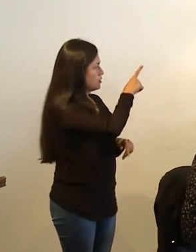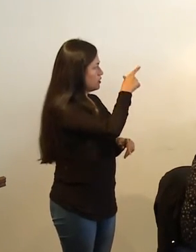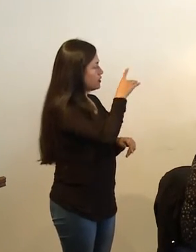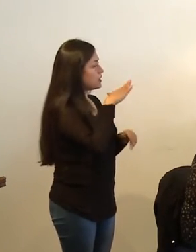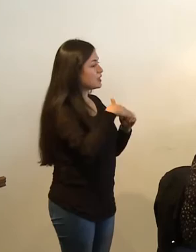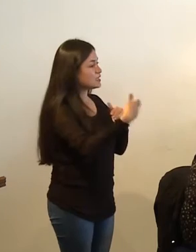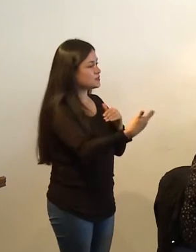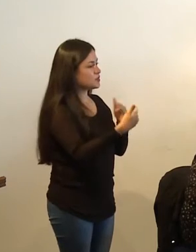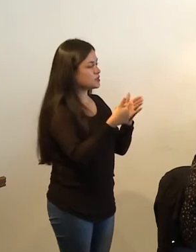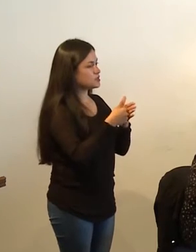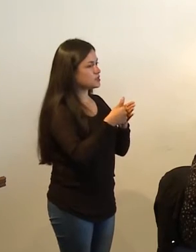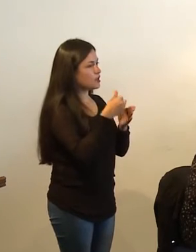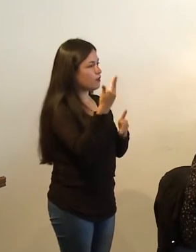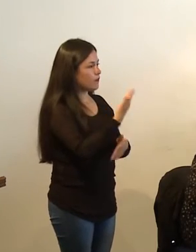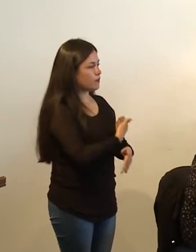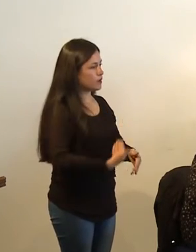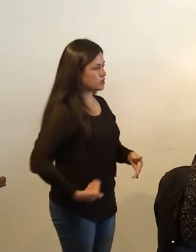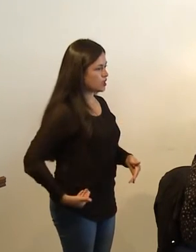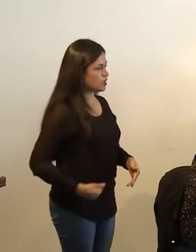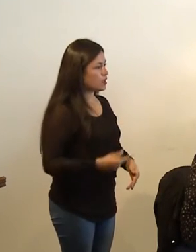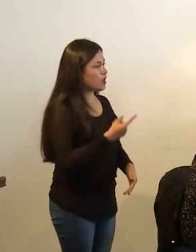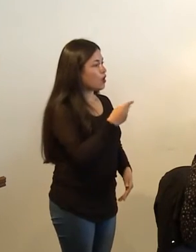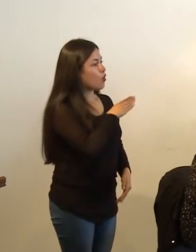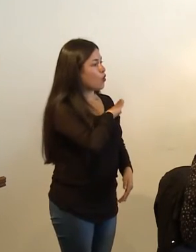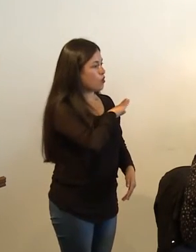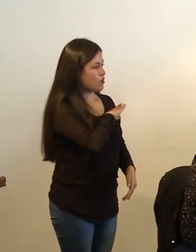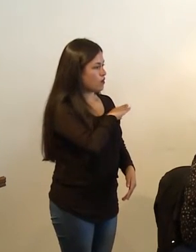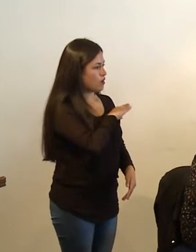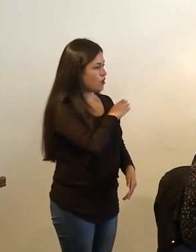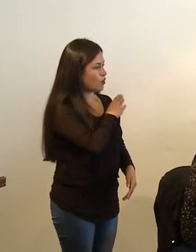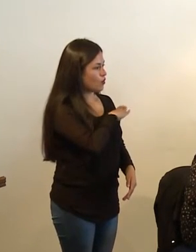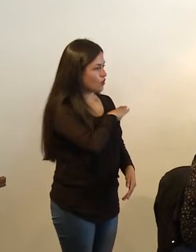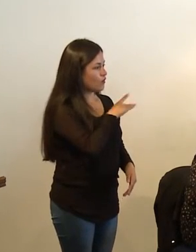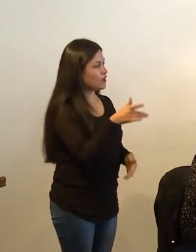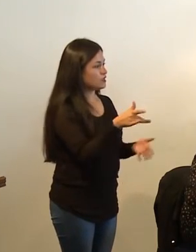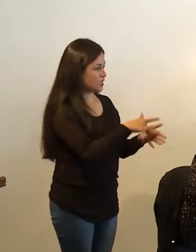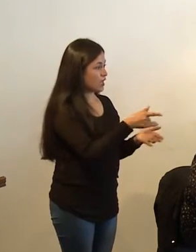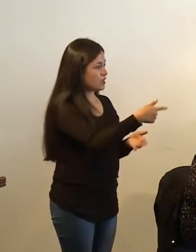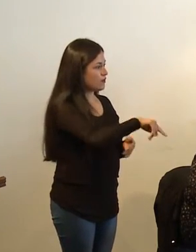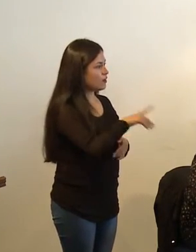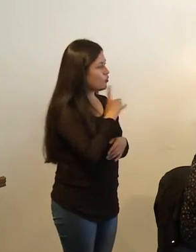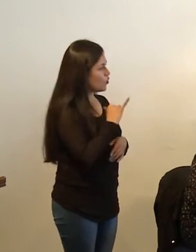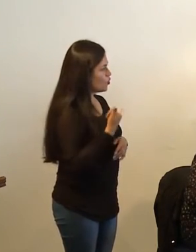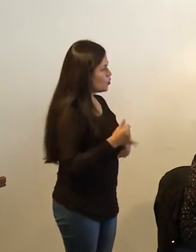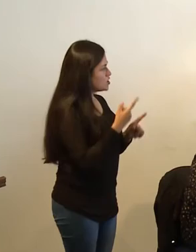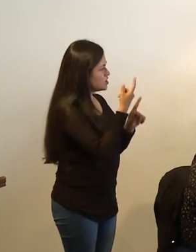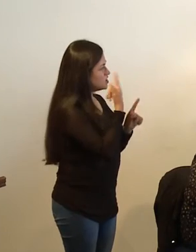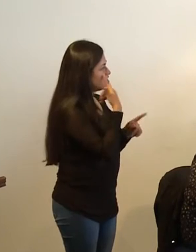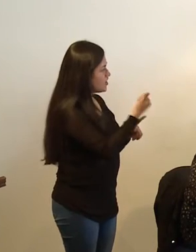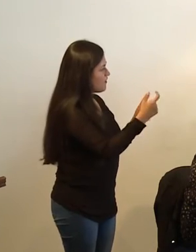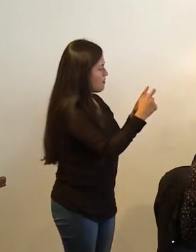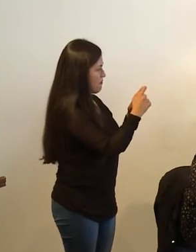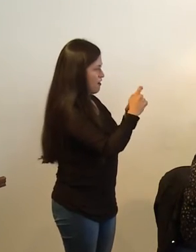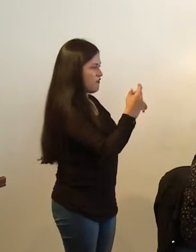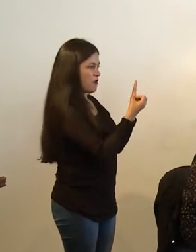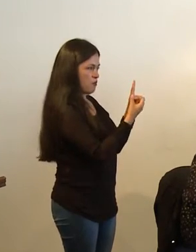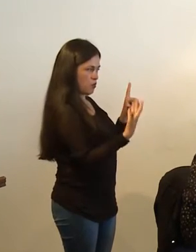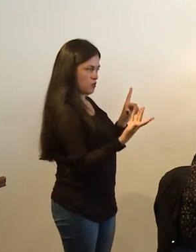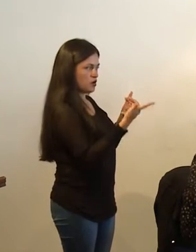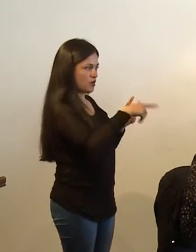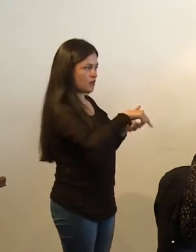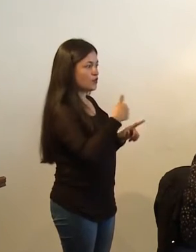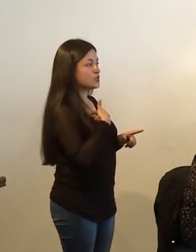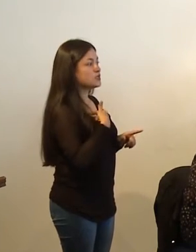Álvaro Uribe Vélez y dice, qué bueno, a mí también me gusta eso, por eso mi proyecto, mi plan de gobierno se llamará